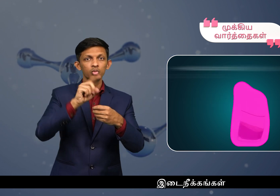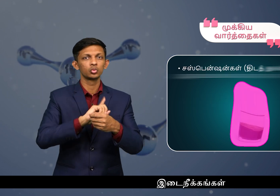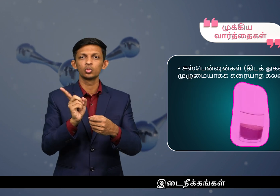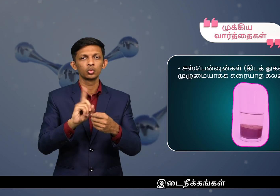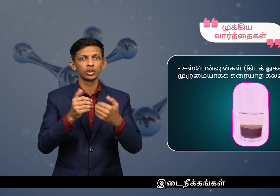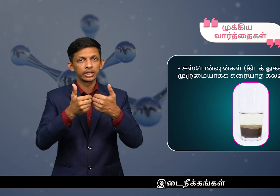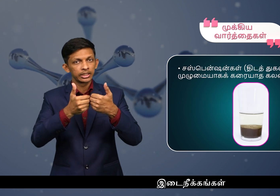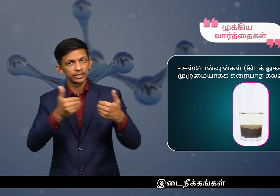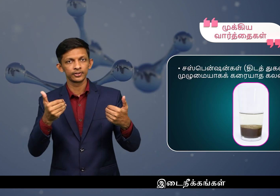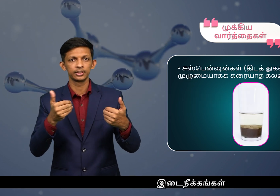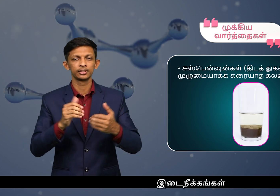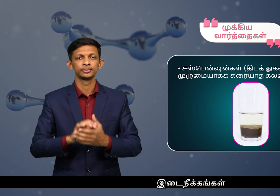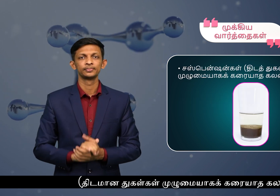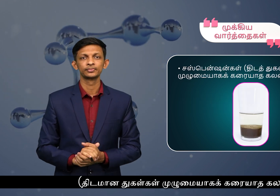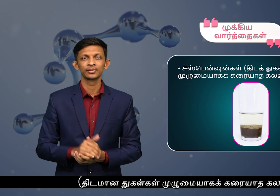மிதத்தல்,